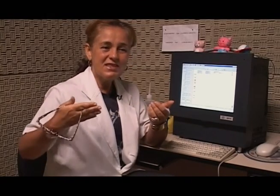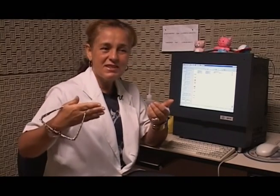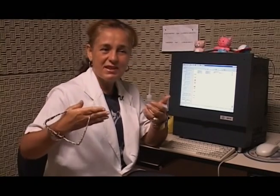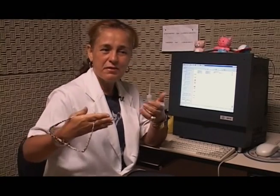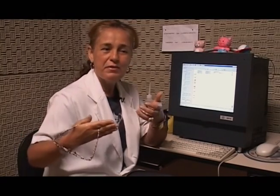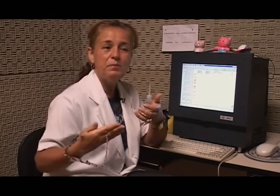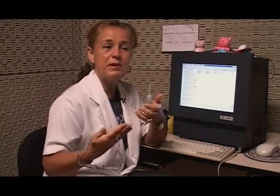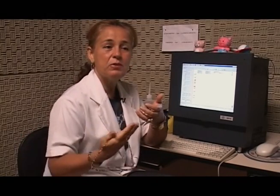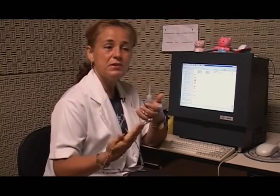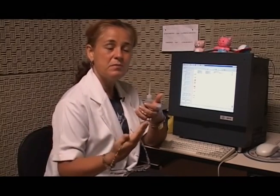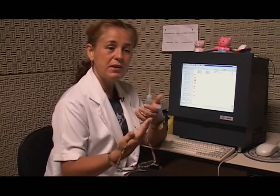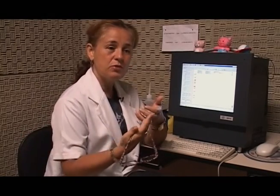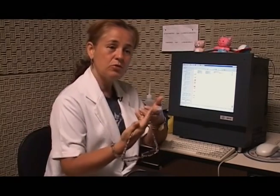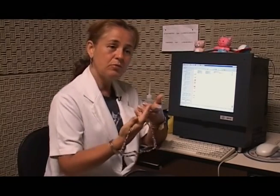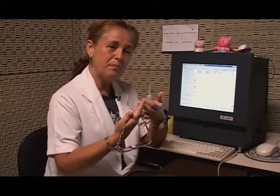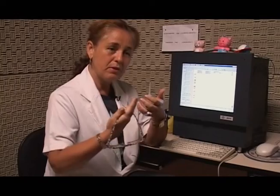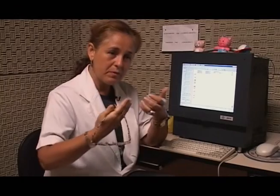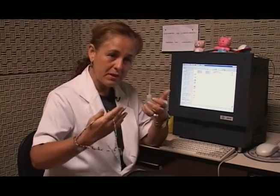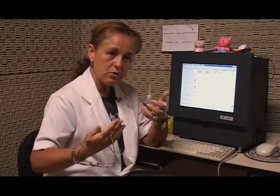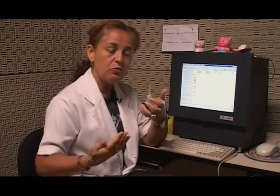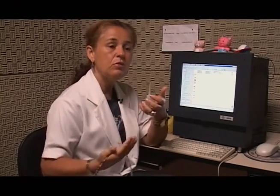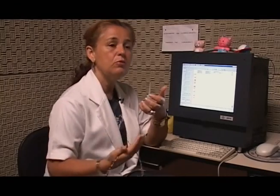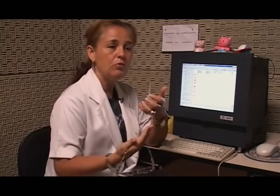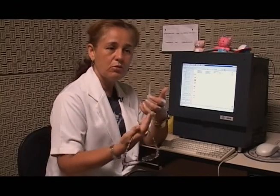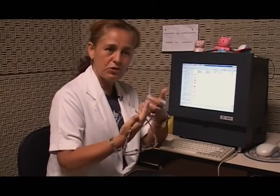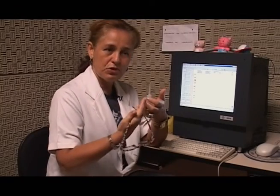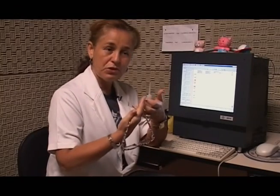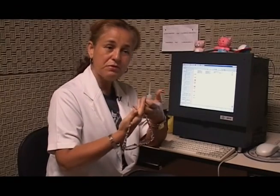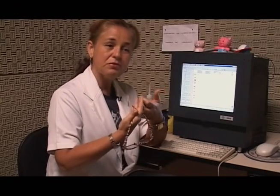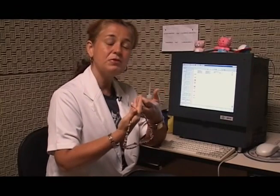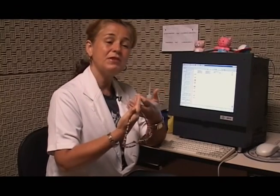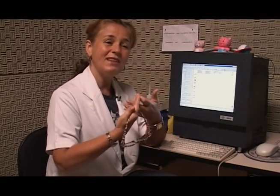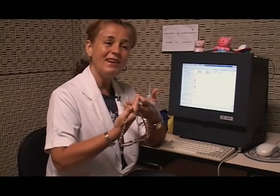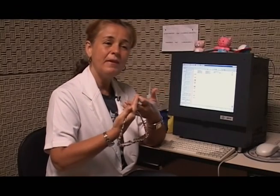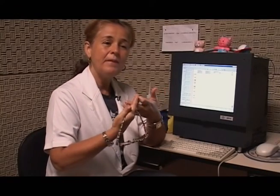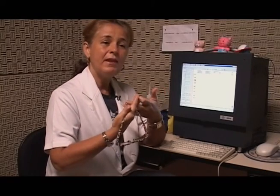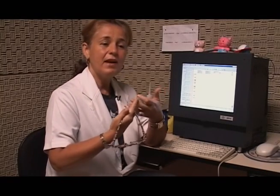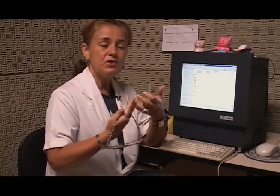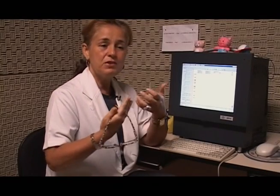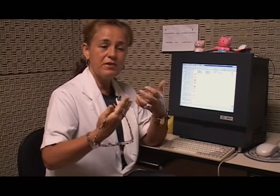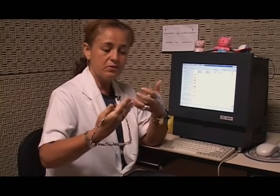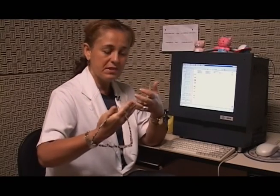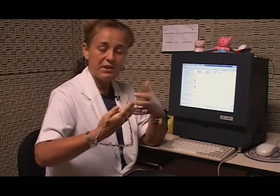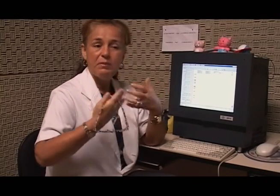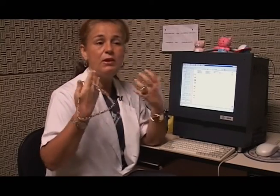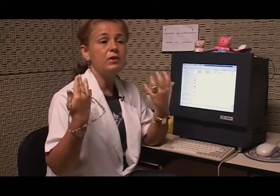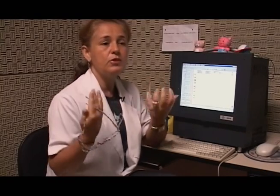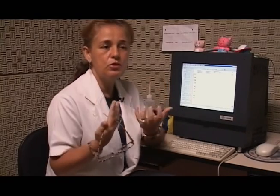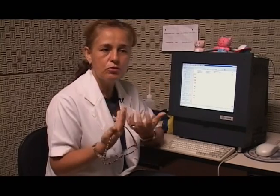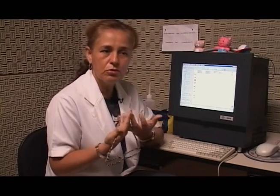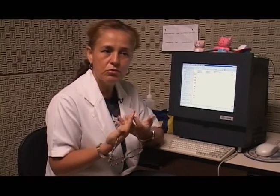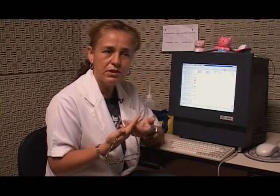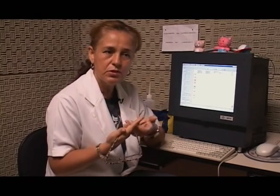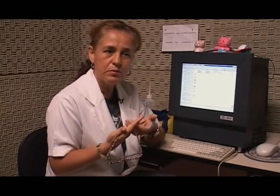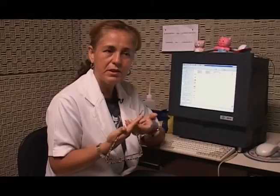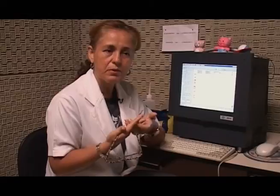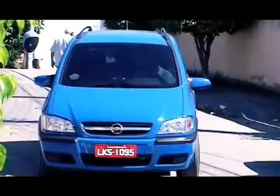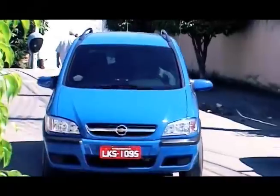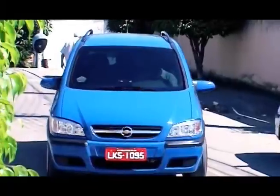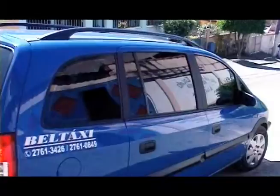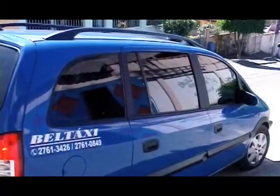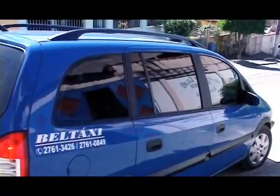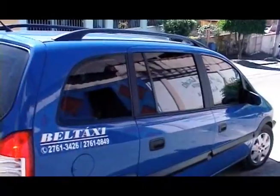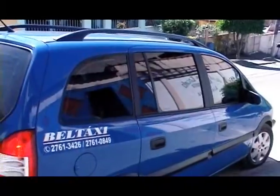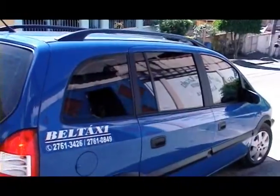se a gente intervir precocemente, pelo menos no auditivo, né? A gente vai conseguir a melhora de todo o